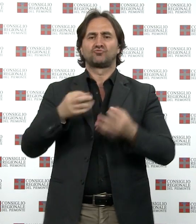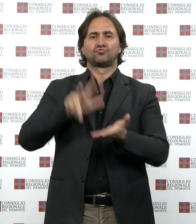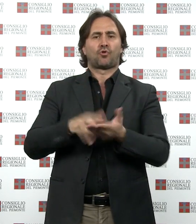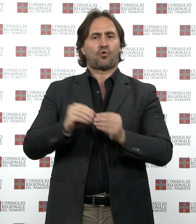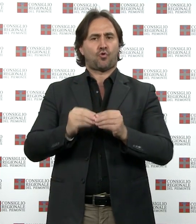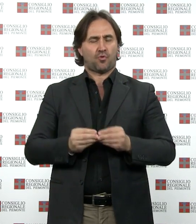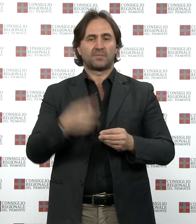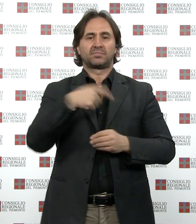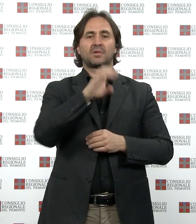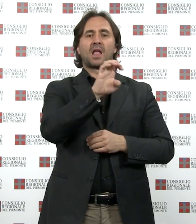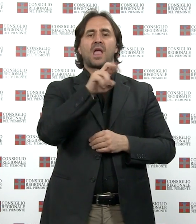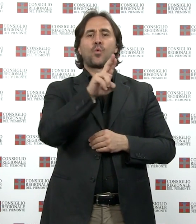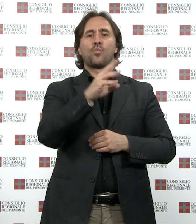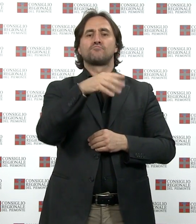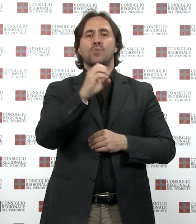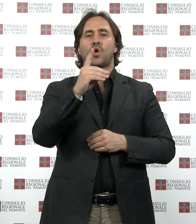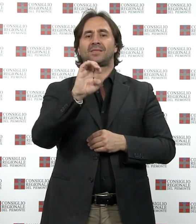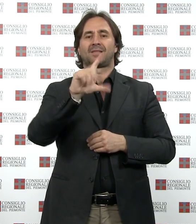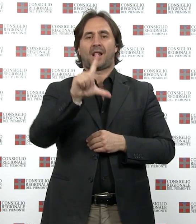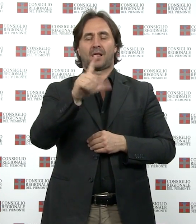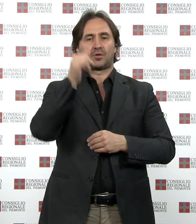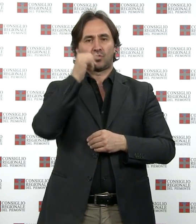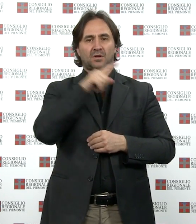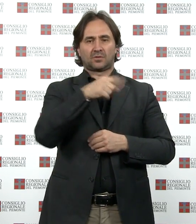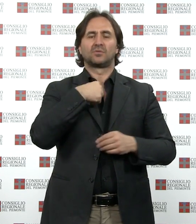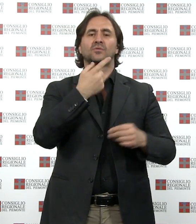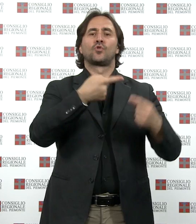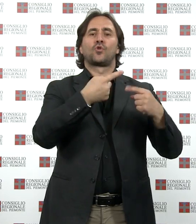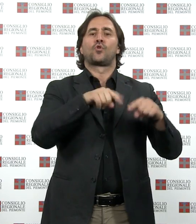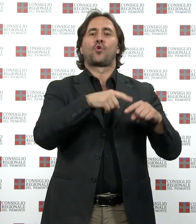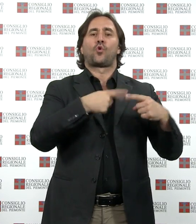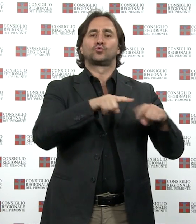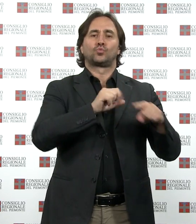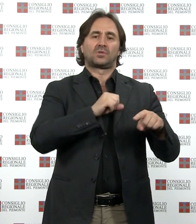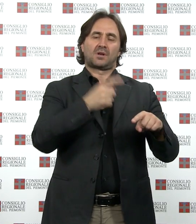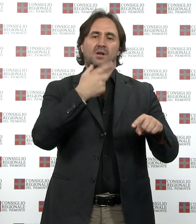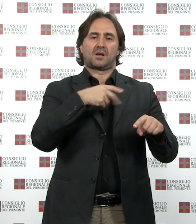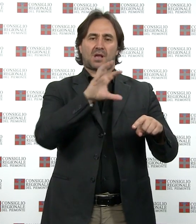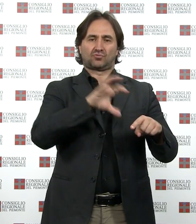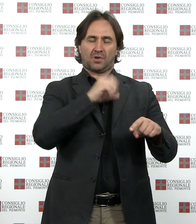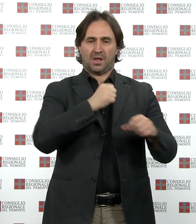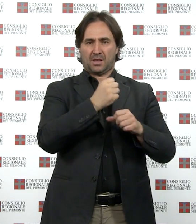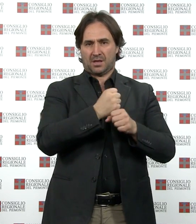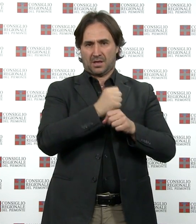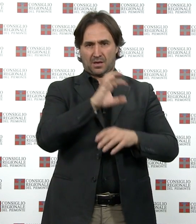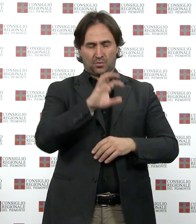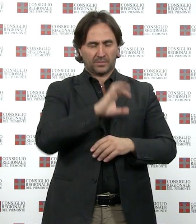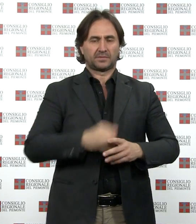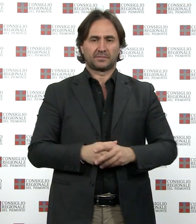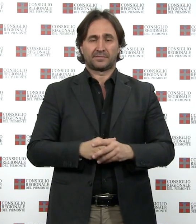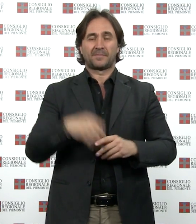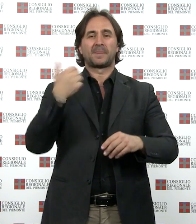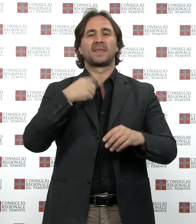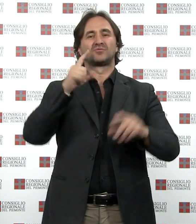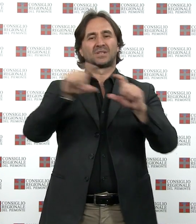dell'iniziativa EU Model Torino, promossa dalla Consulta regionale europea e presentata a Palazzo Lascaris. Circa 90 gli studenti provenienti